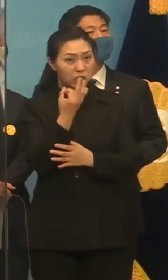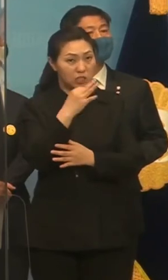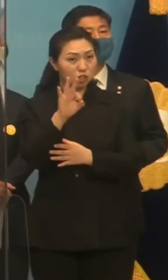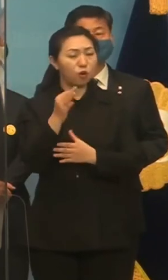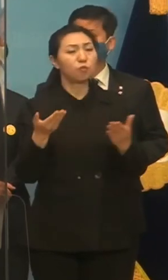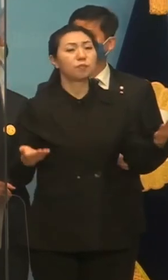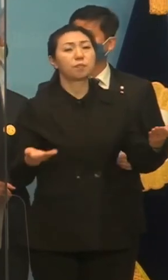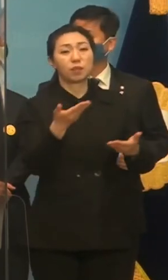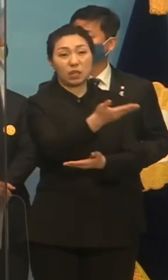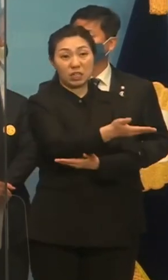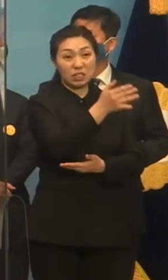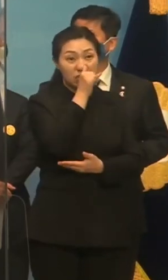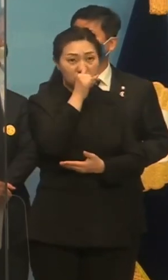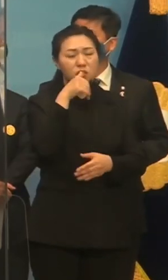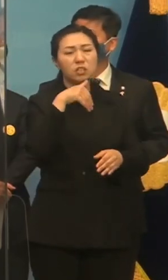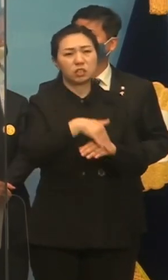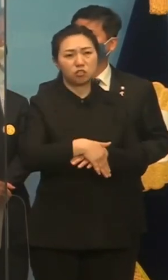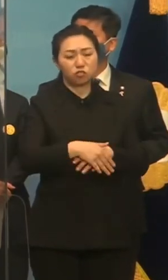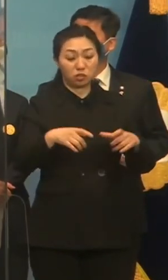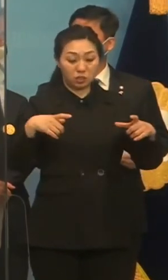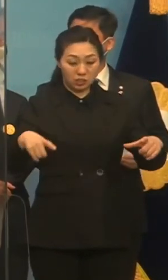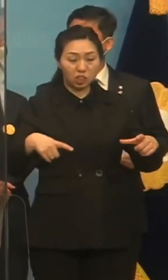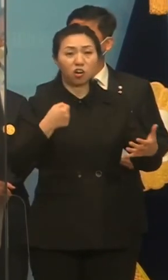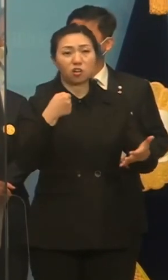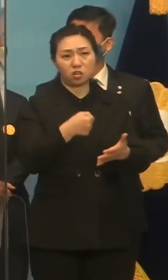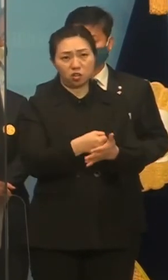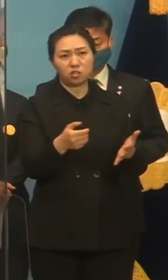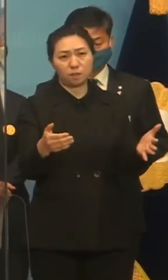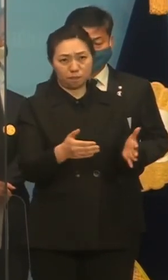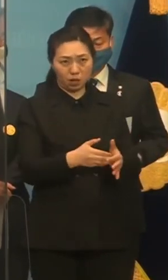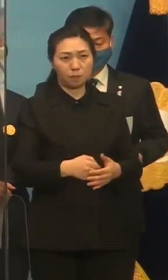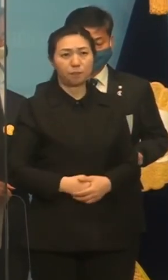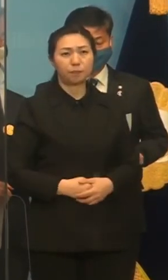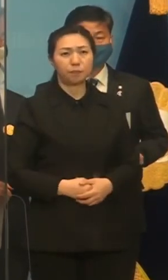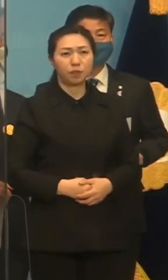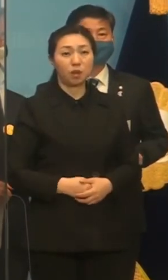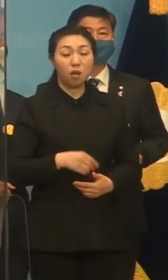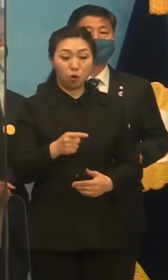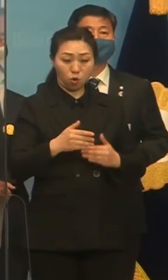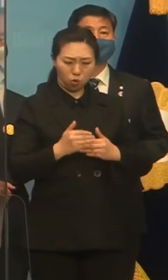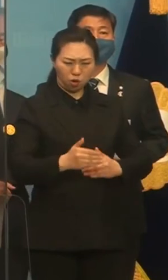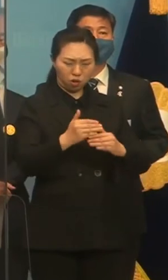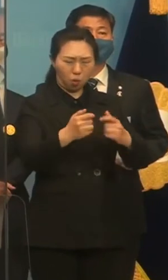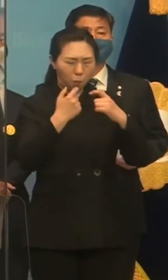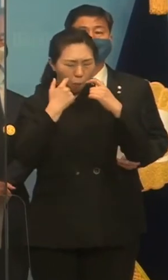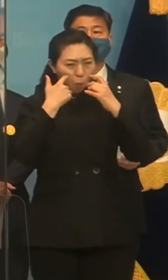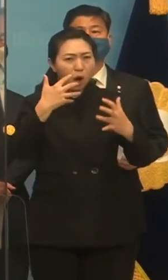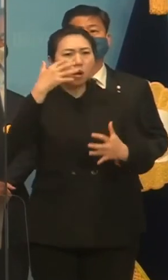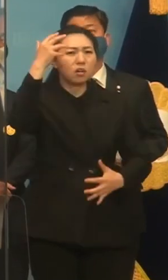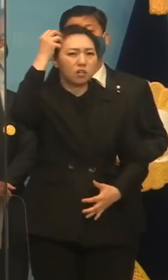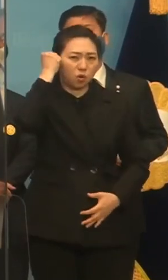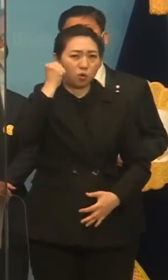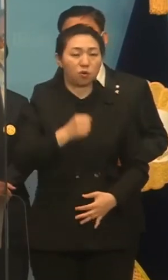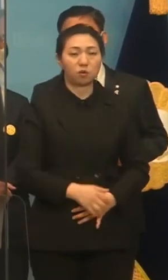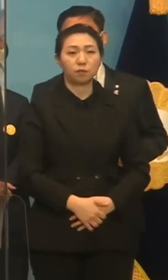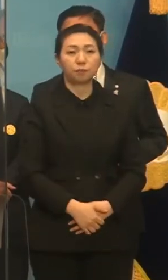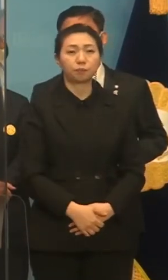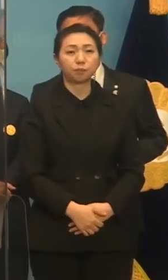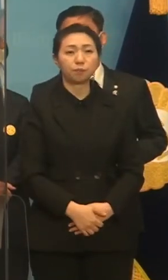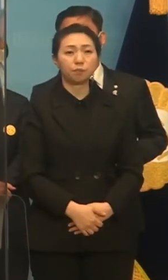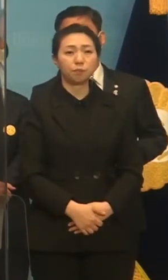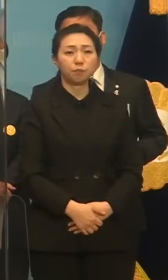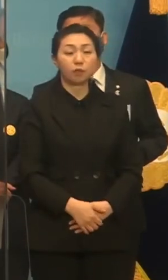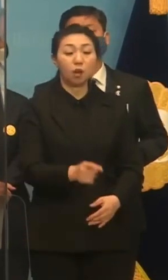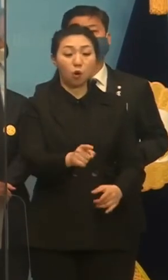지금 시장이 된 것입니다 저는 미 이런 그 과정을 너무나 냉정하게 기억을 되 고 있습니다 이렇게